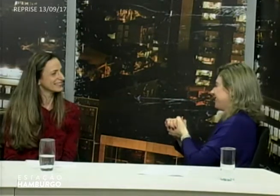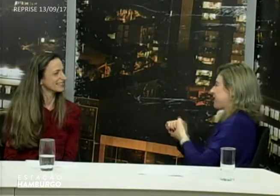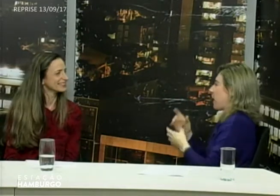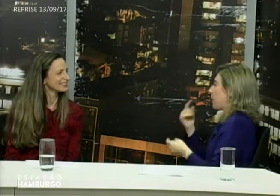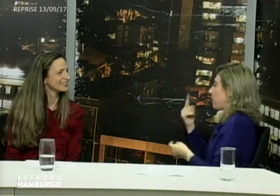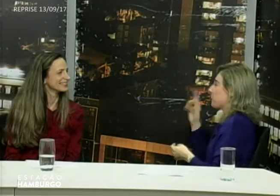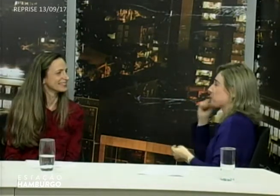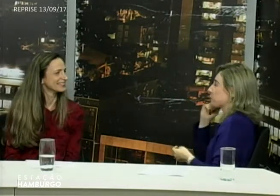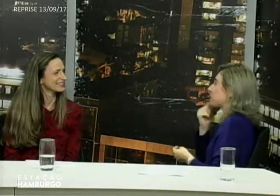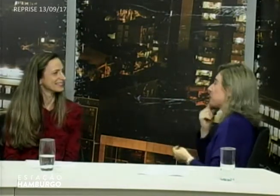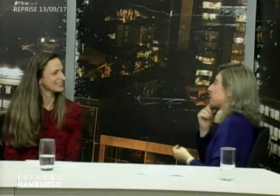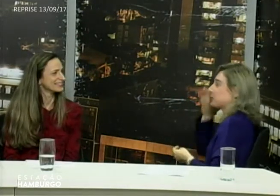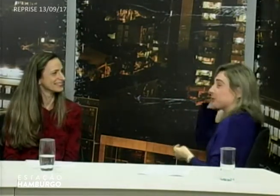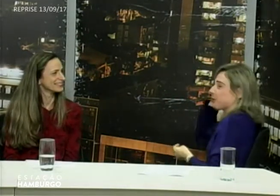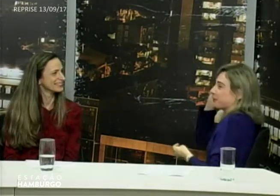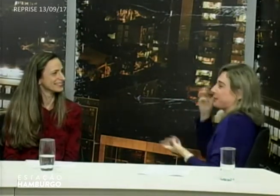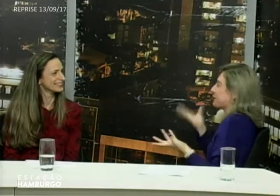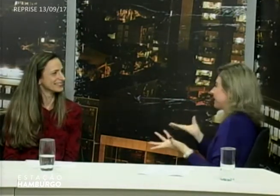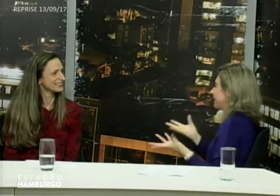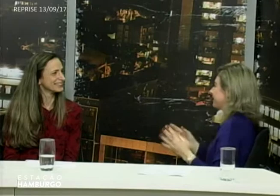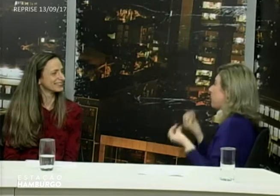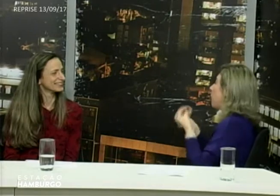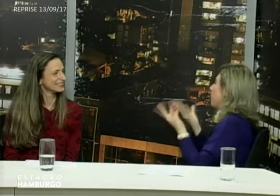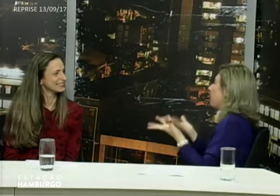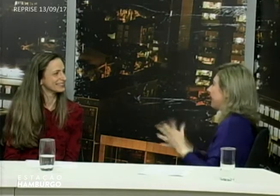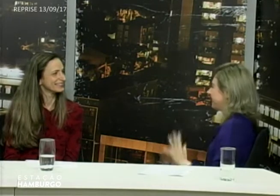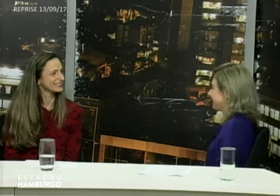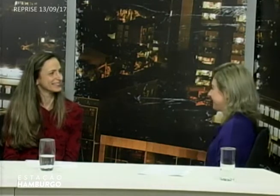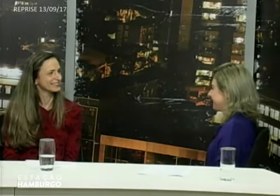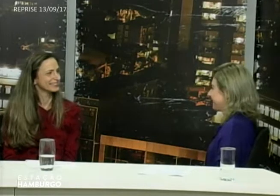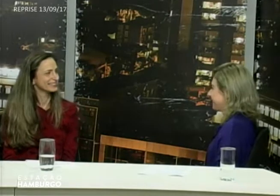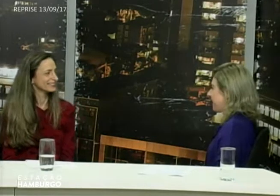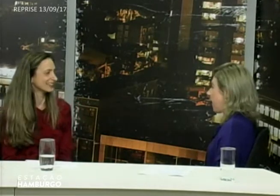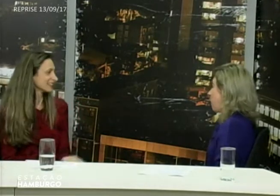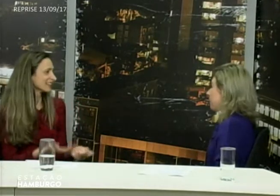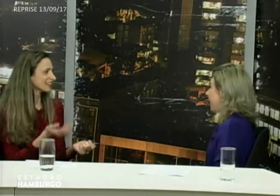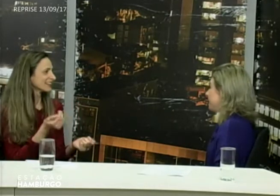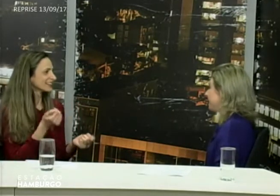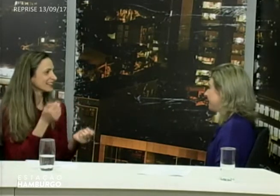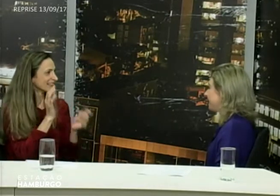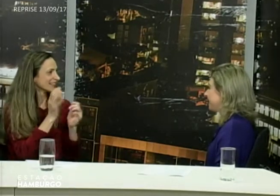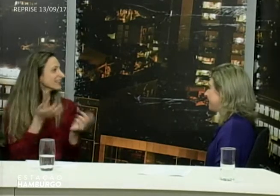tá? Um surdo e um ouvinte, como é? Acontece?